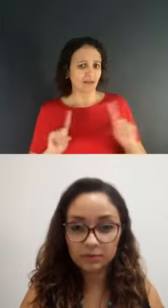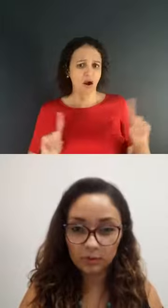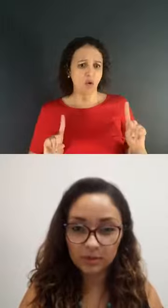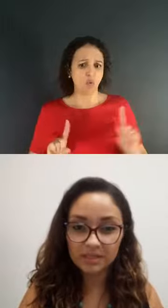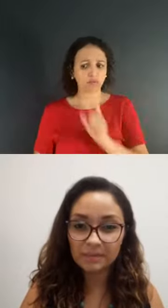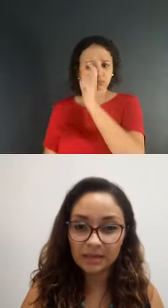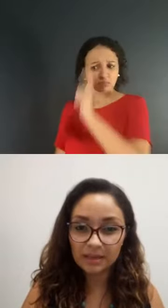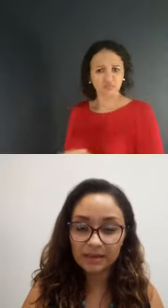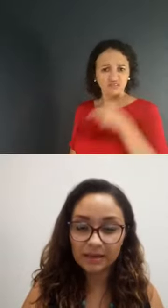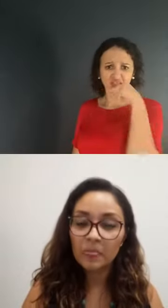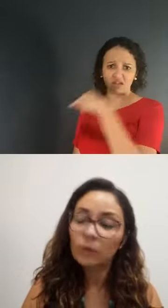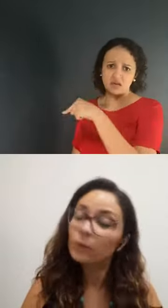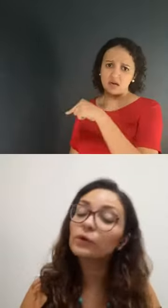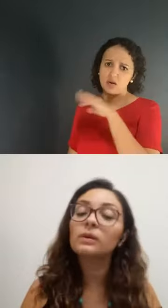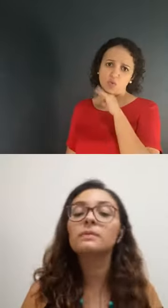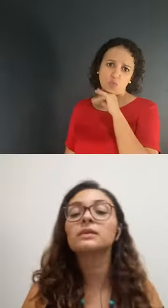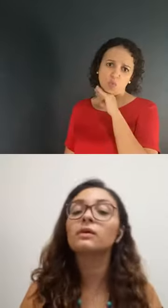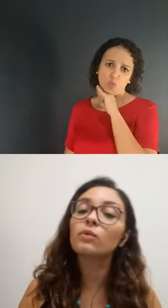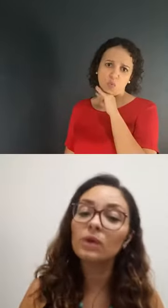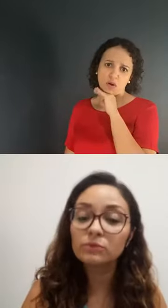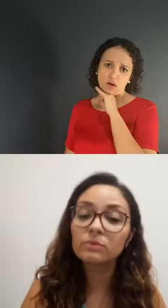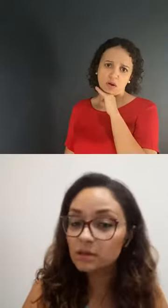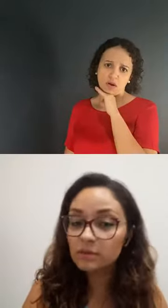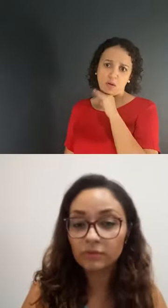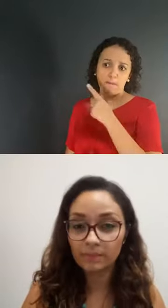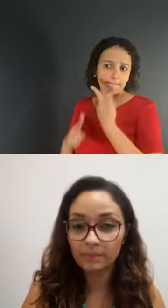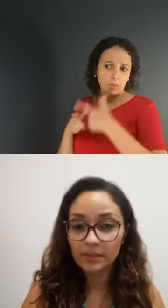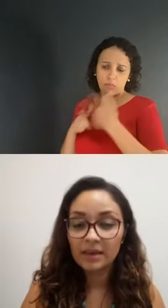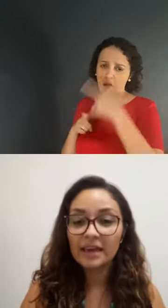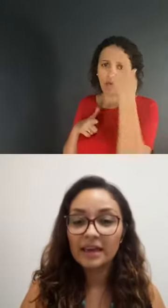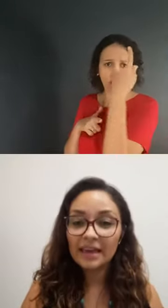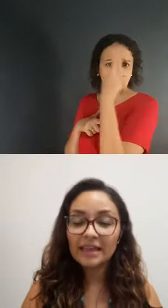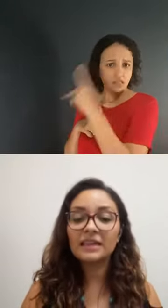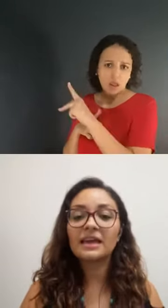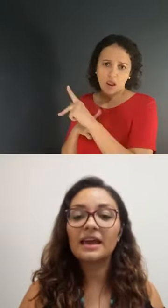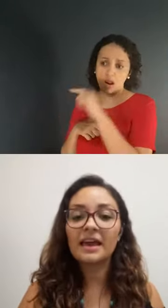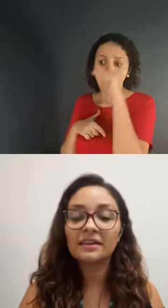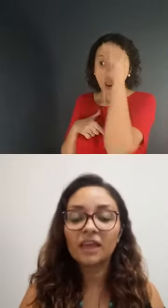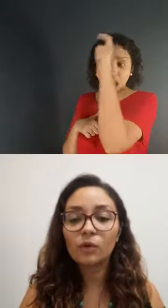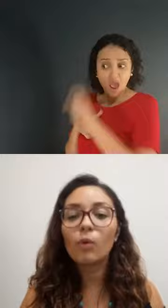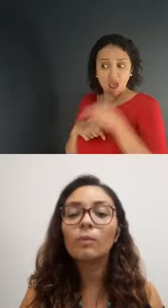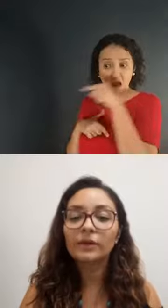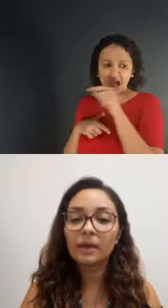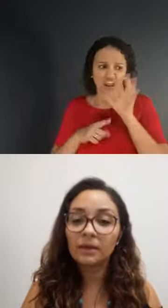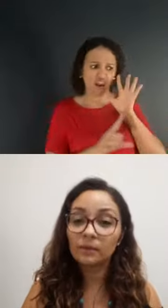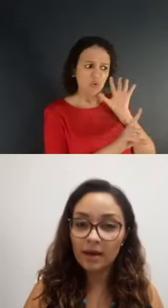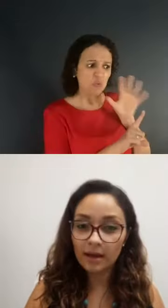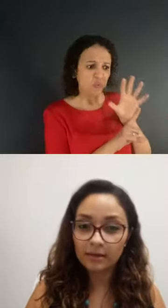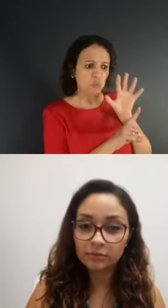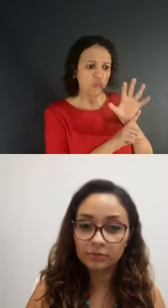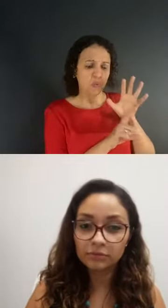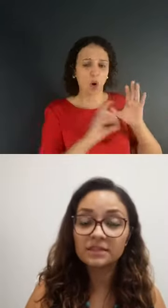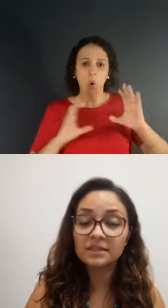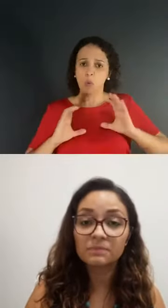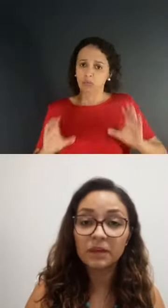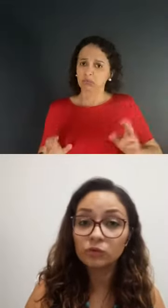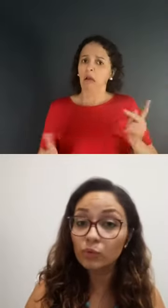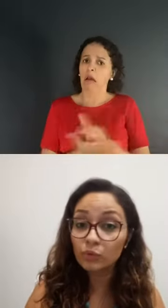as pessoas dessa maneira. O problema está com o abusivo. Ele é que tem o comportamento